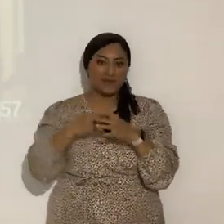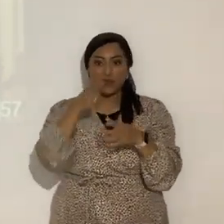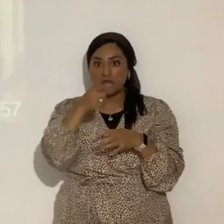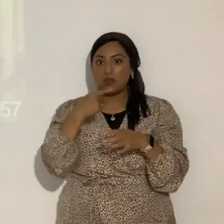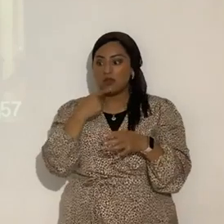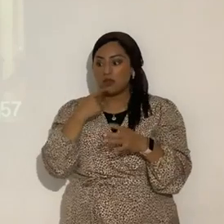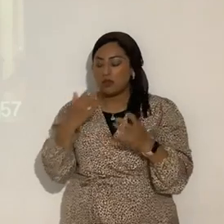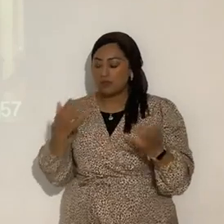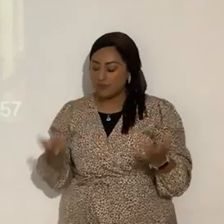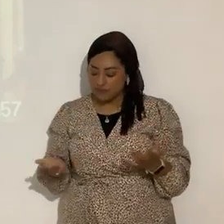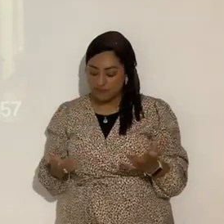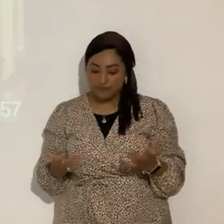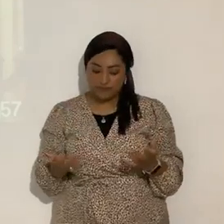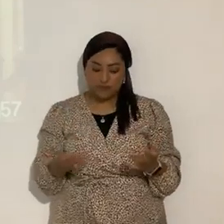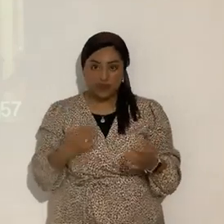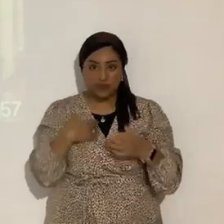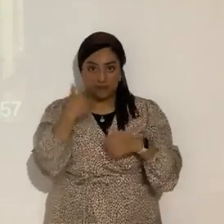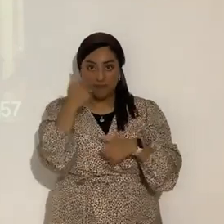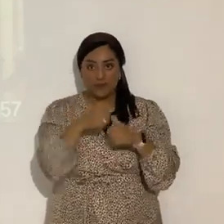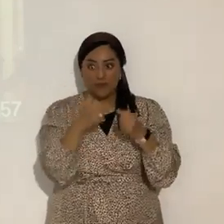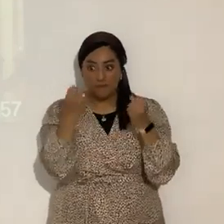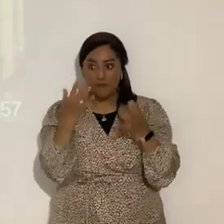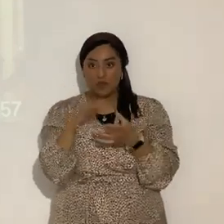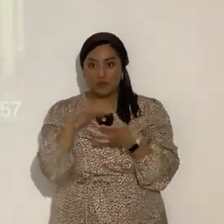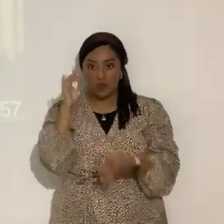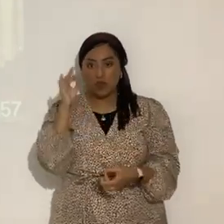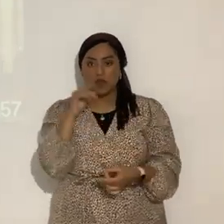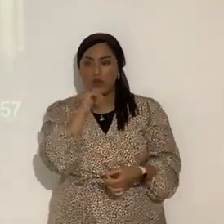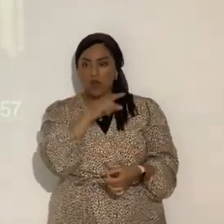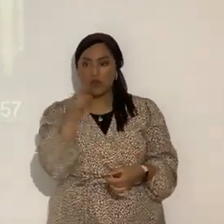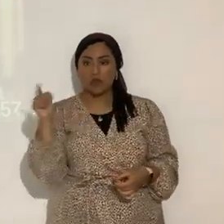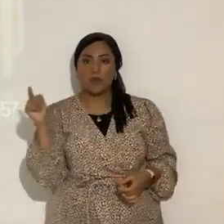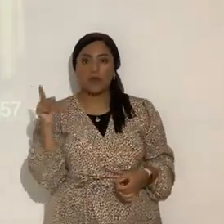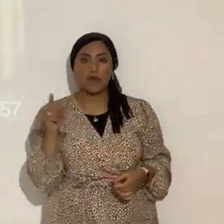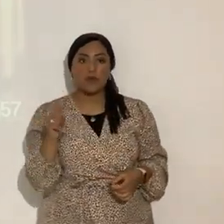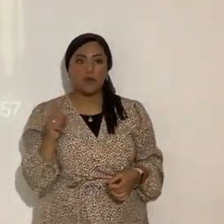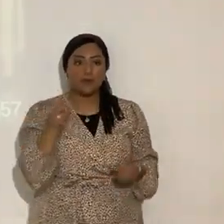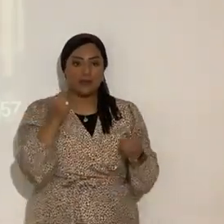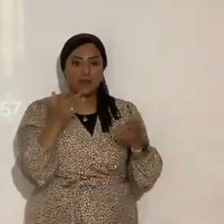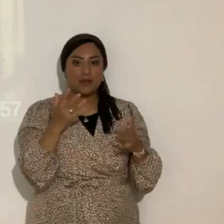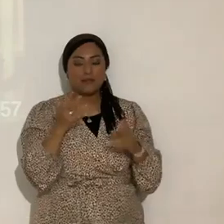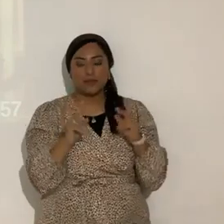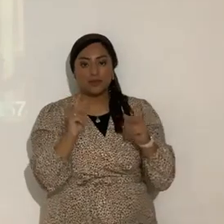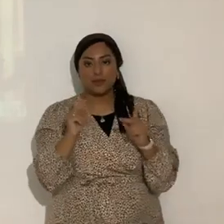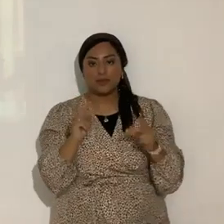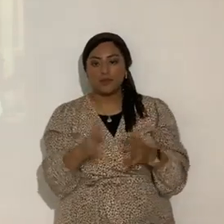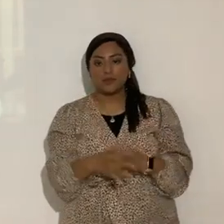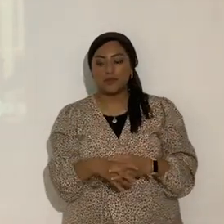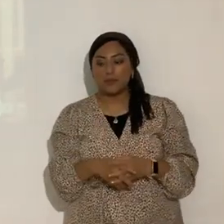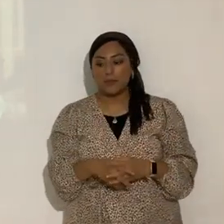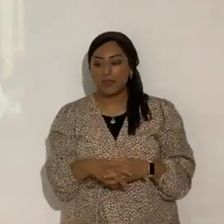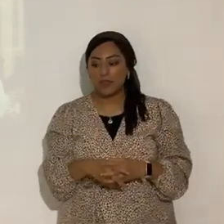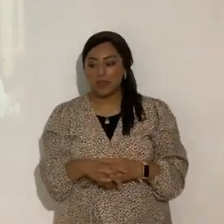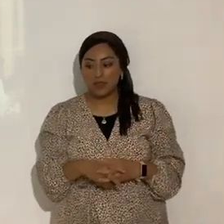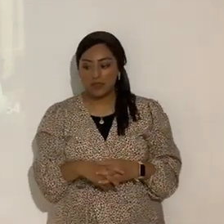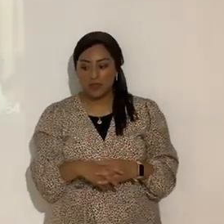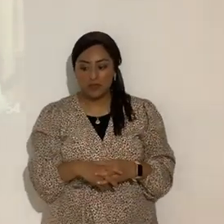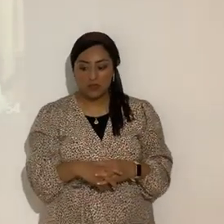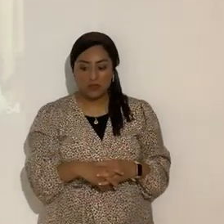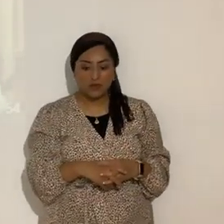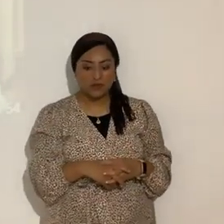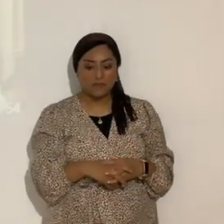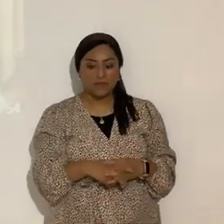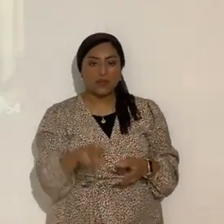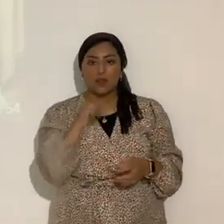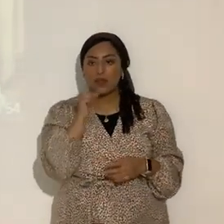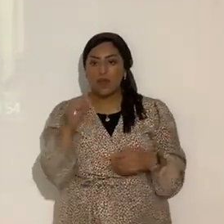Entonces tú agachaste la cabeza, y estoy recordando varias almas, no de ustedes, muchas almas en general. No